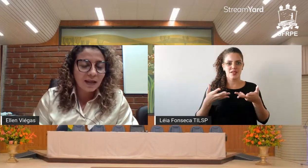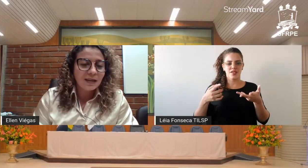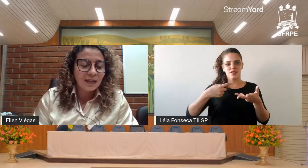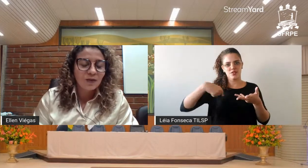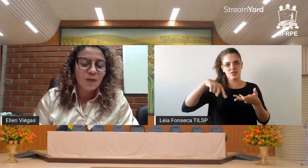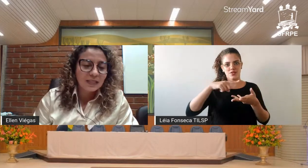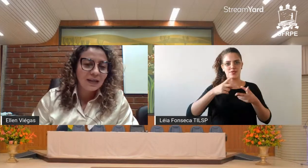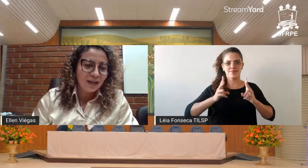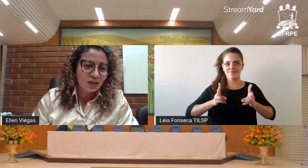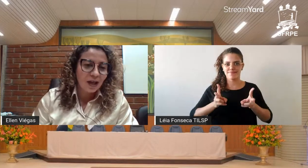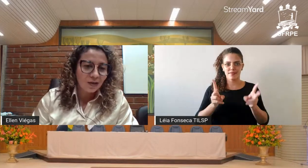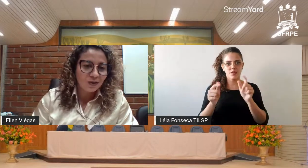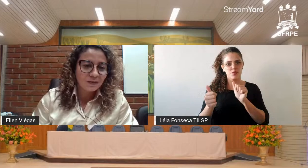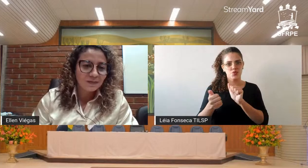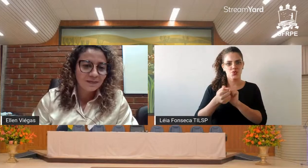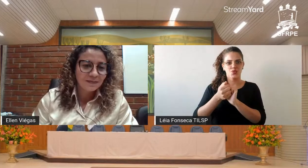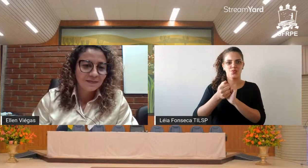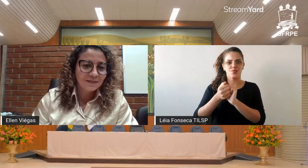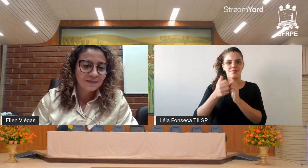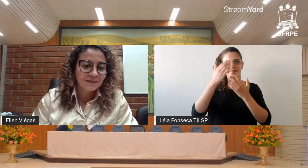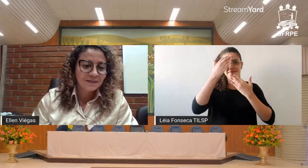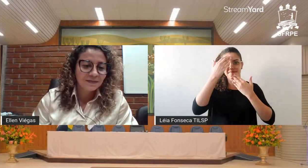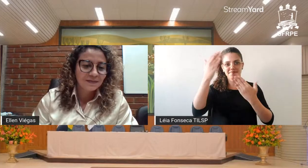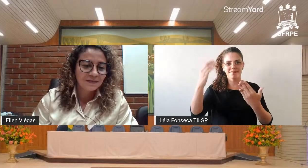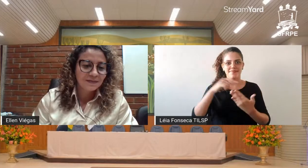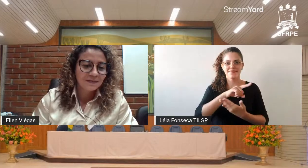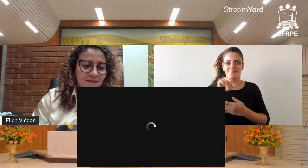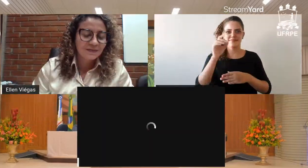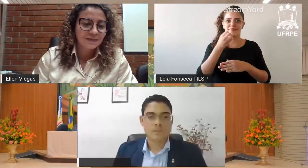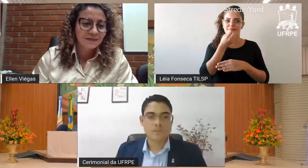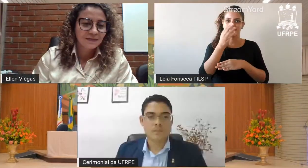Muito obrigada e tenham uma excelente tarde.